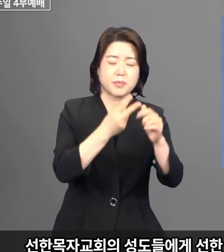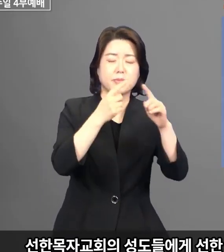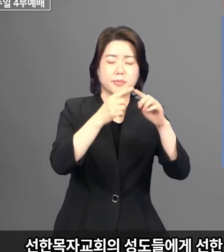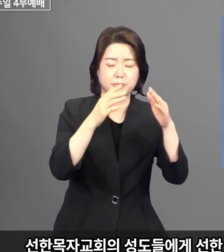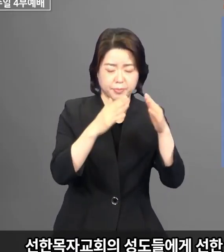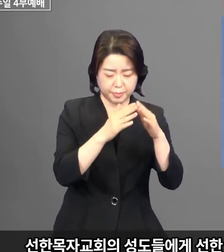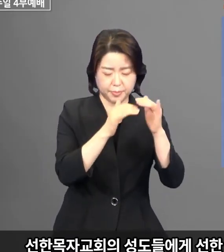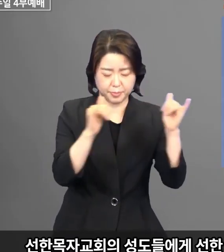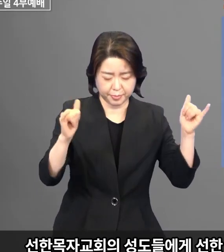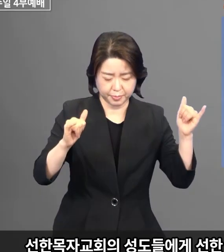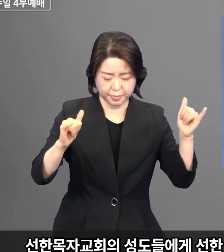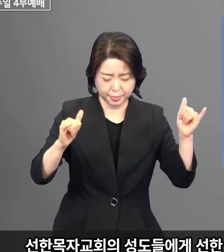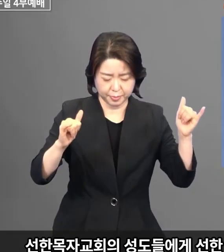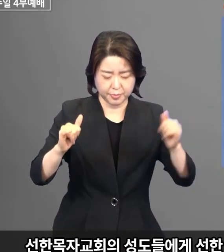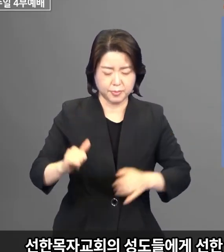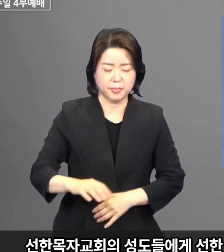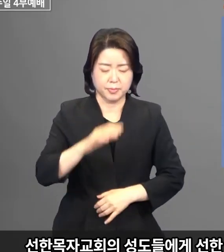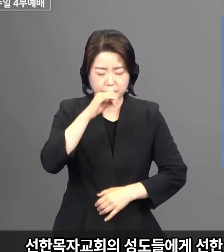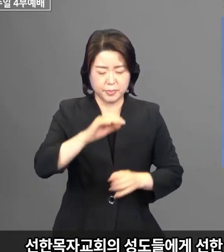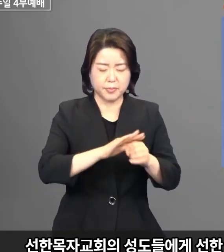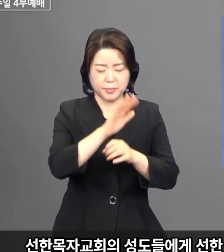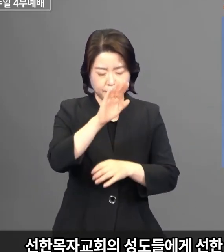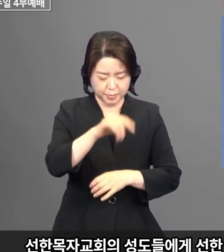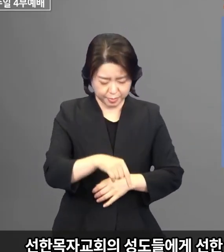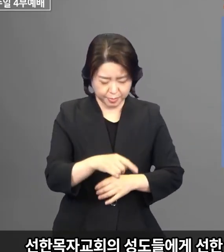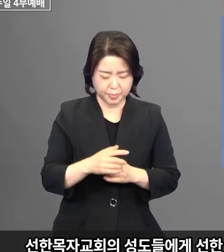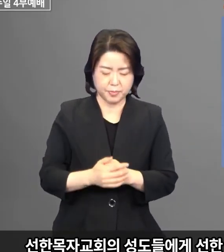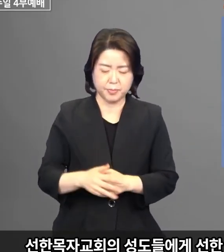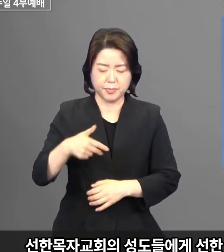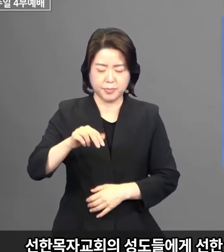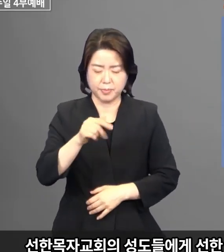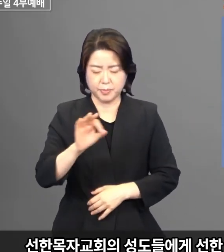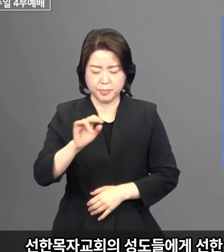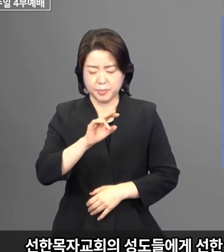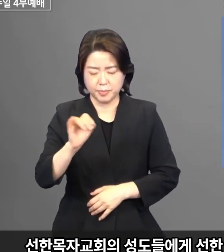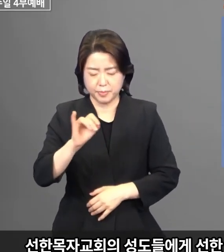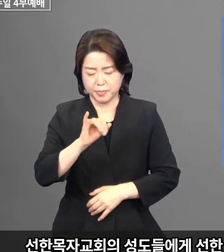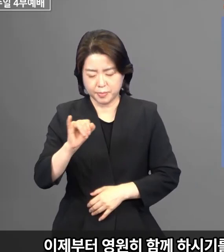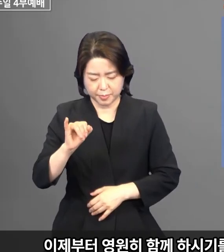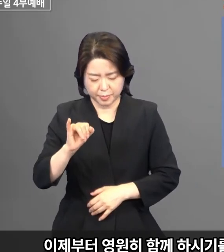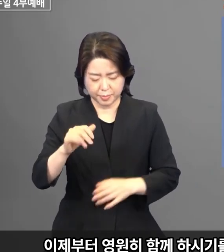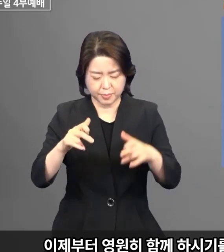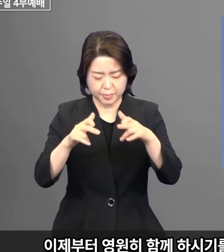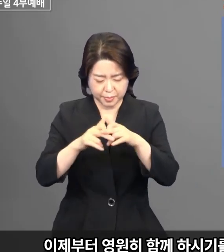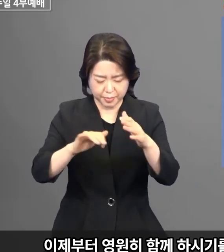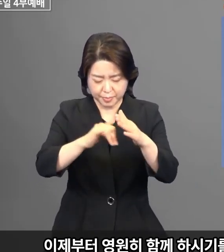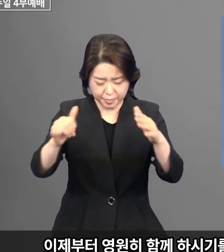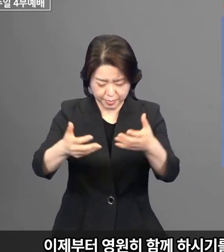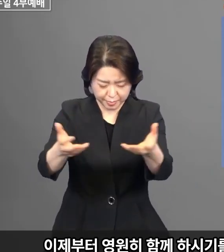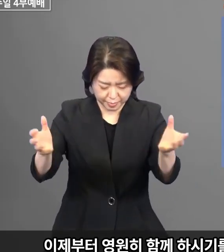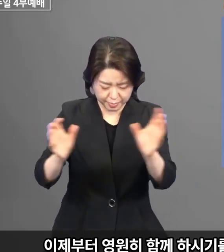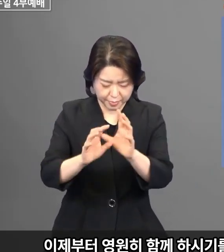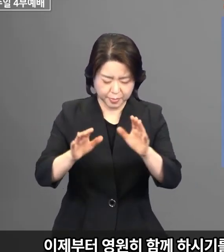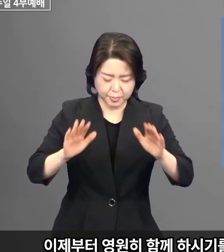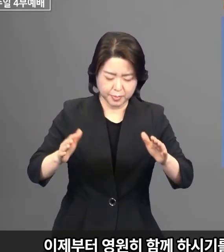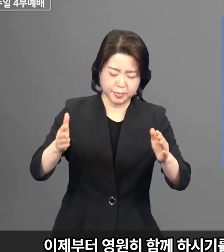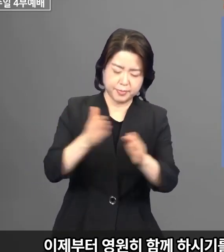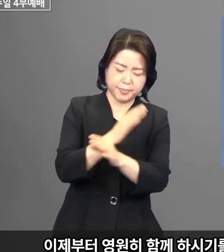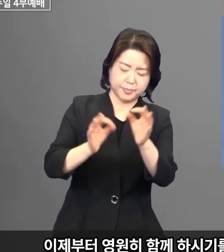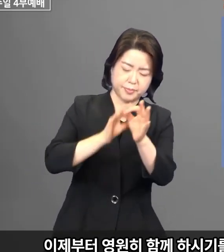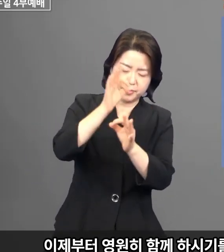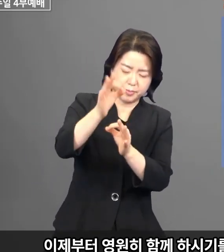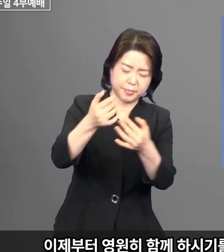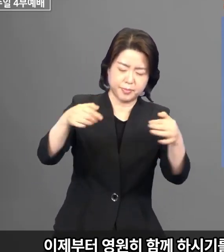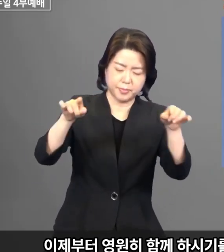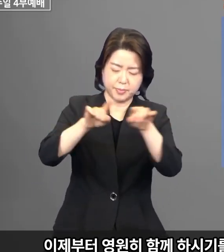성도들에게, 선한 사랑부와 치앙마이 장애 가정에게 이제로부터 영원히